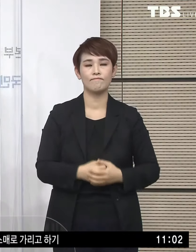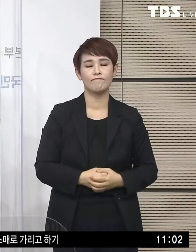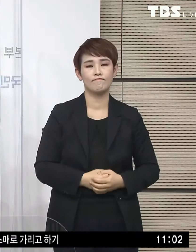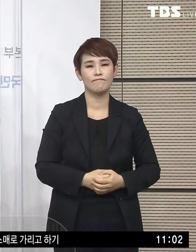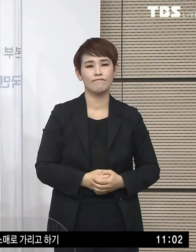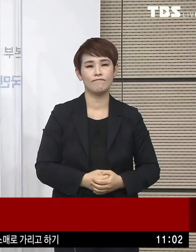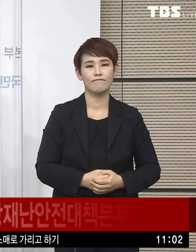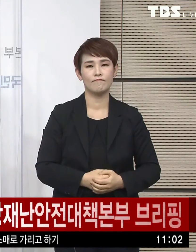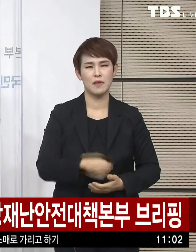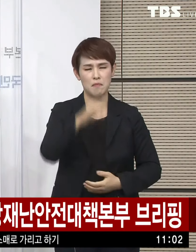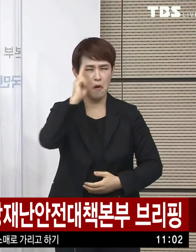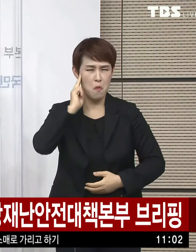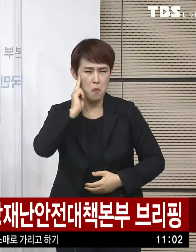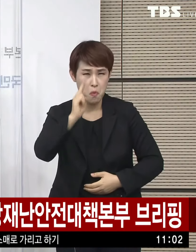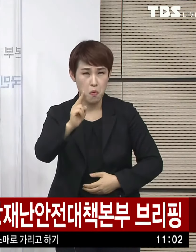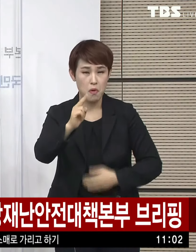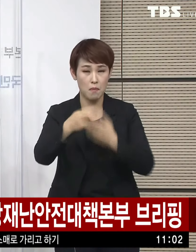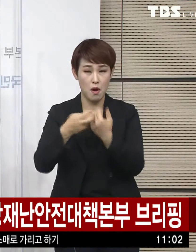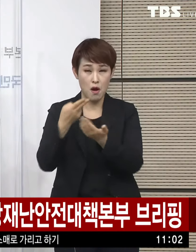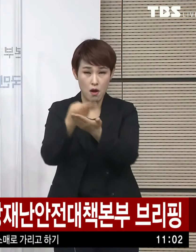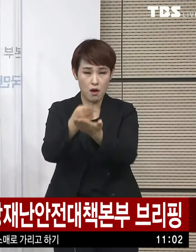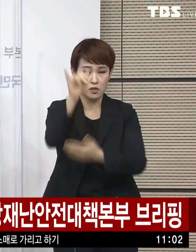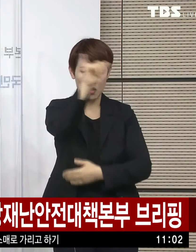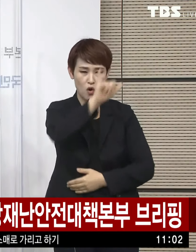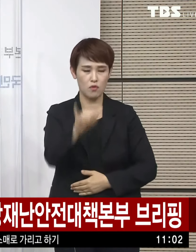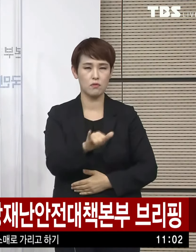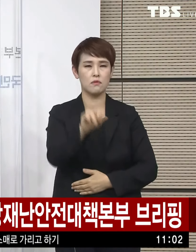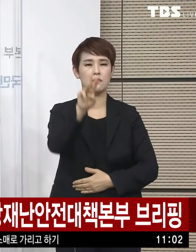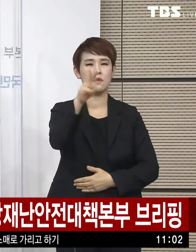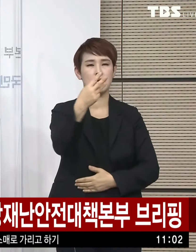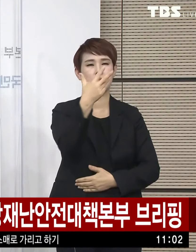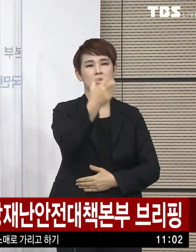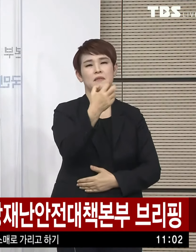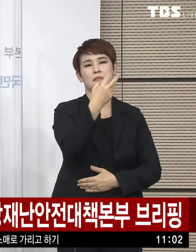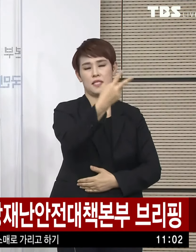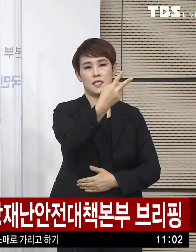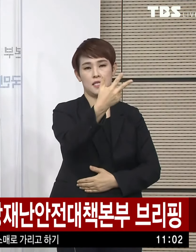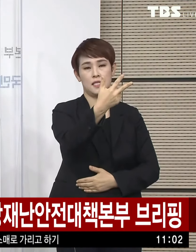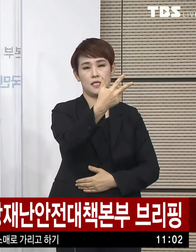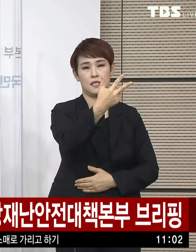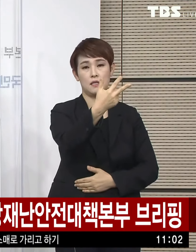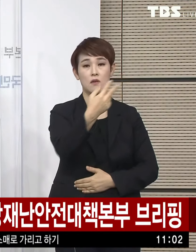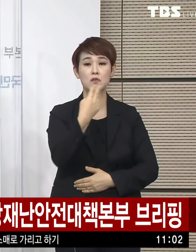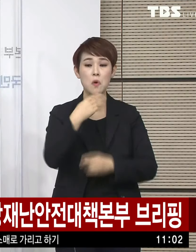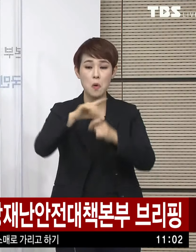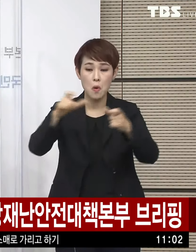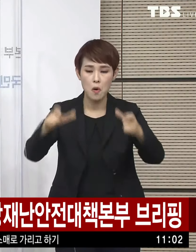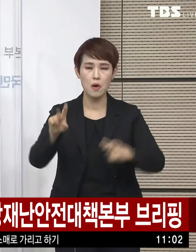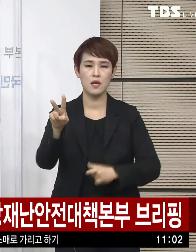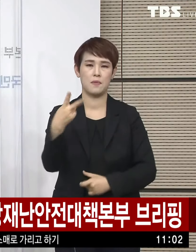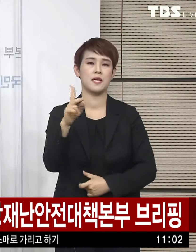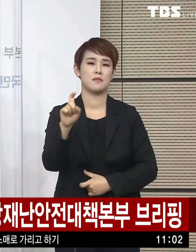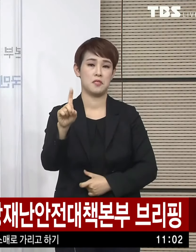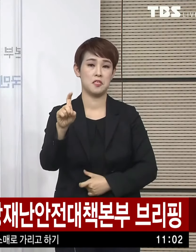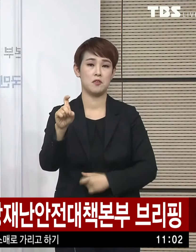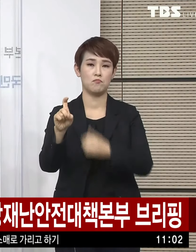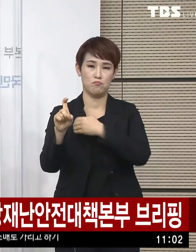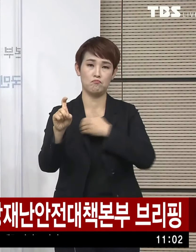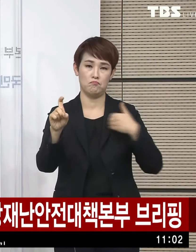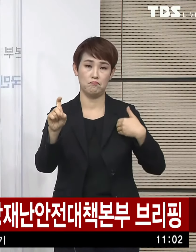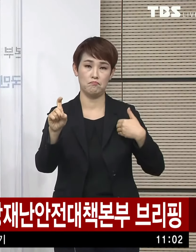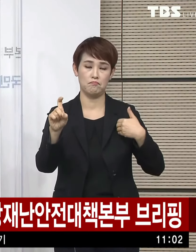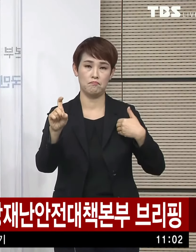있습니다. 중환자 병상은 전국 387병상, 수도권 211병상이 사용